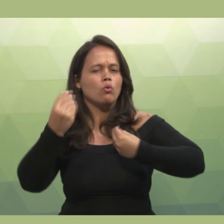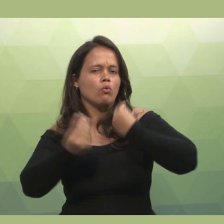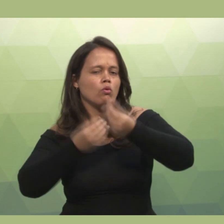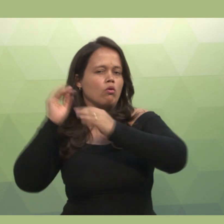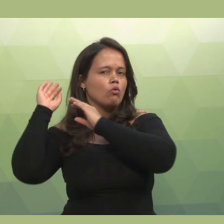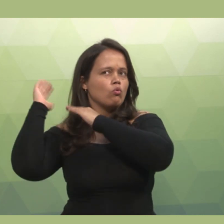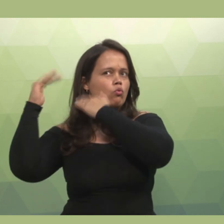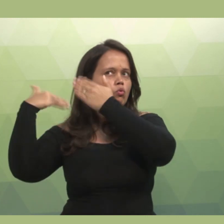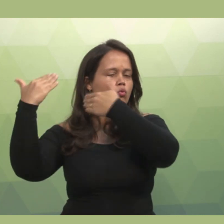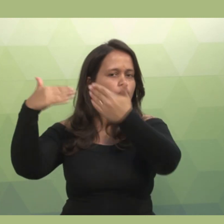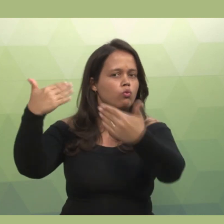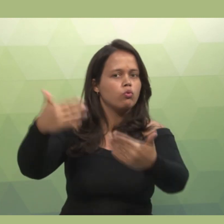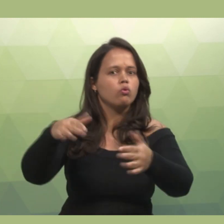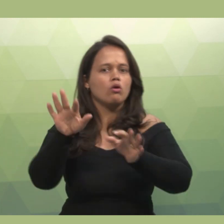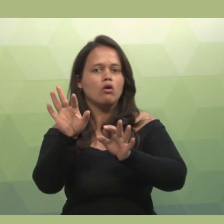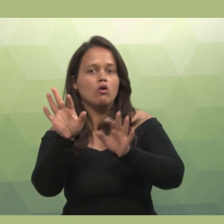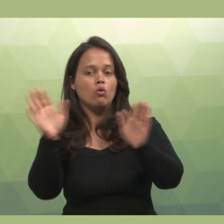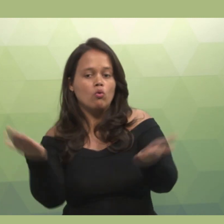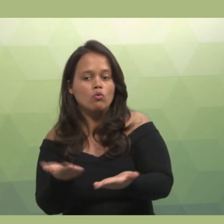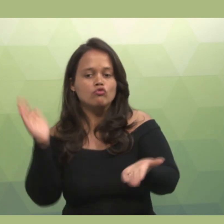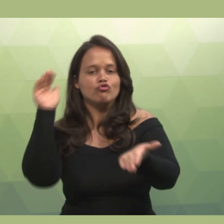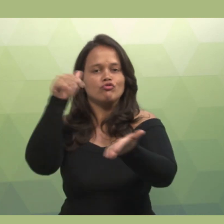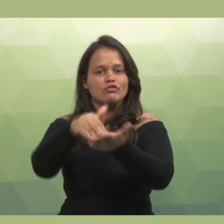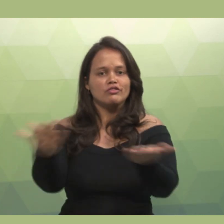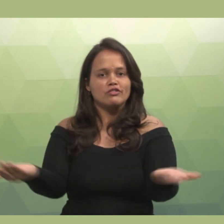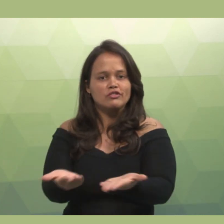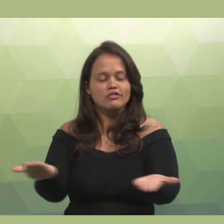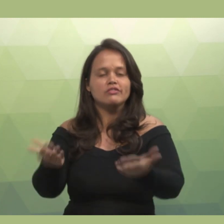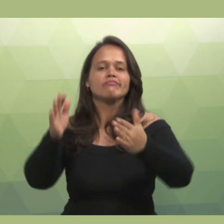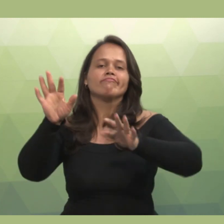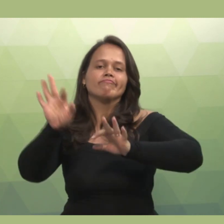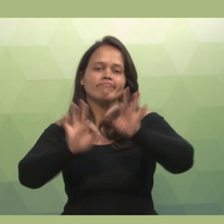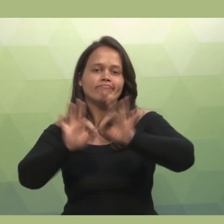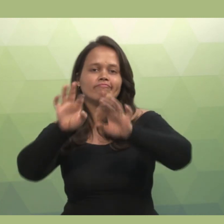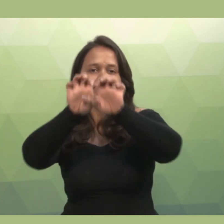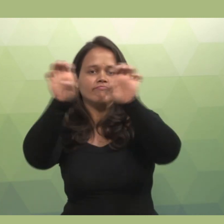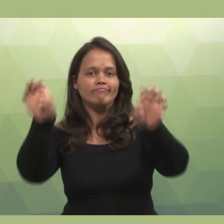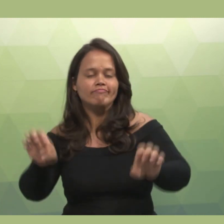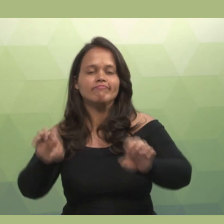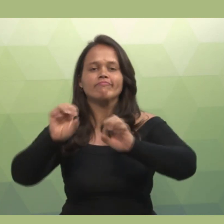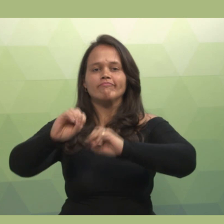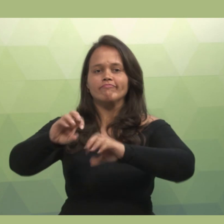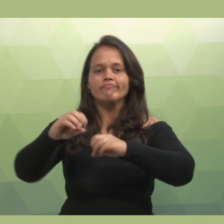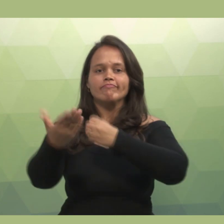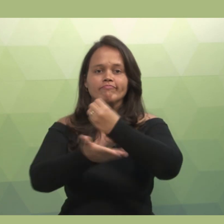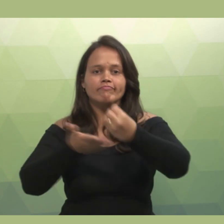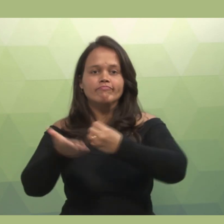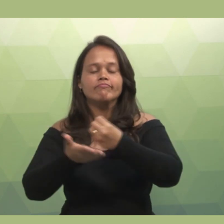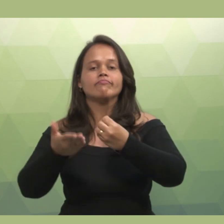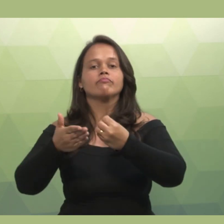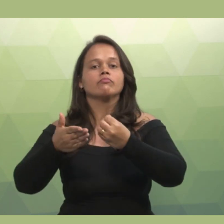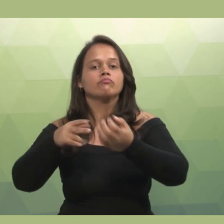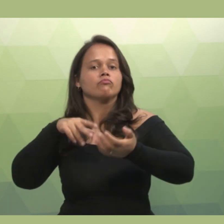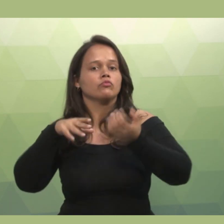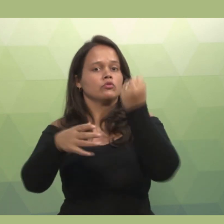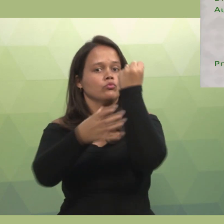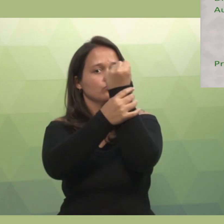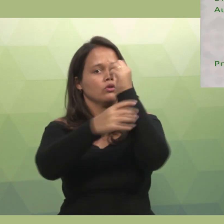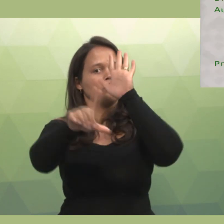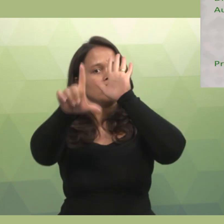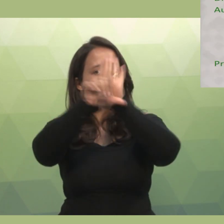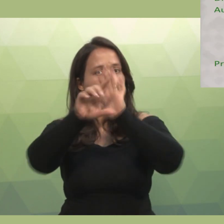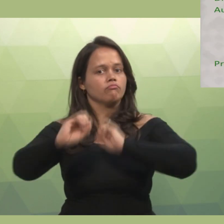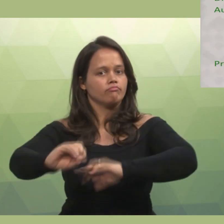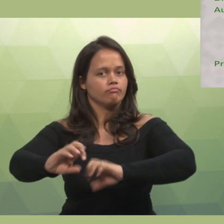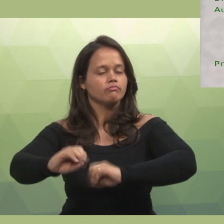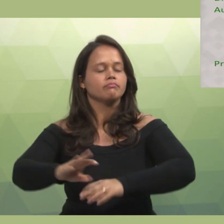na atual estrutura e organização da educação básica, fundamentado na legislação educacional.